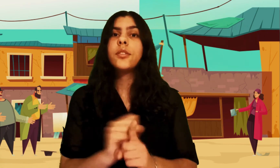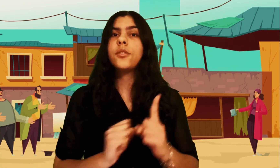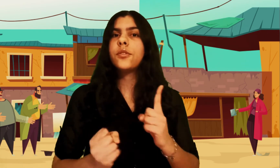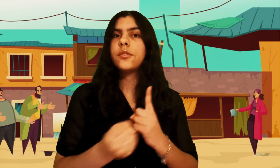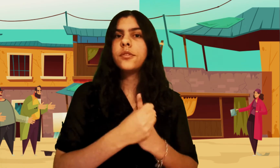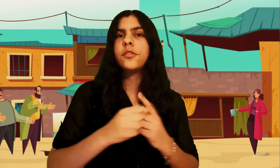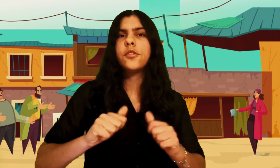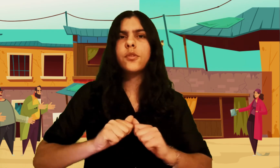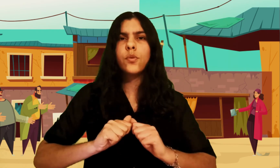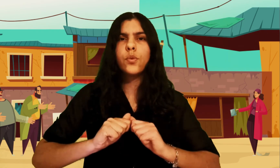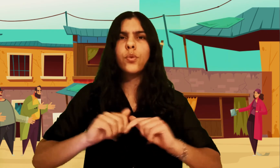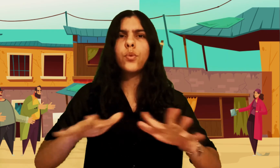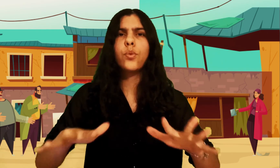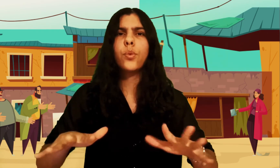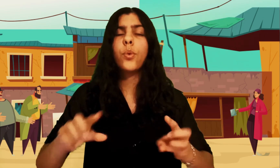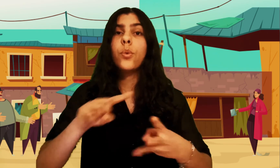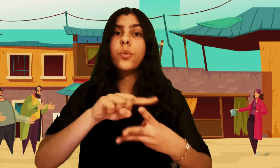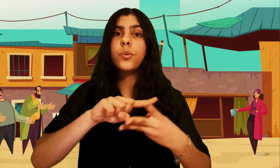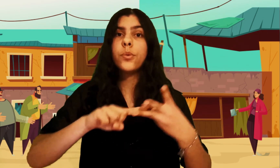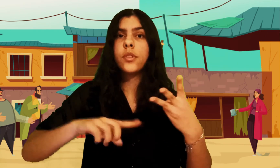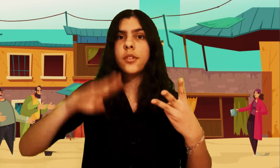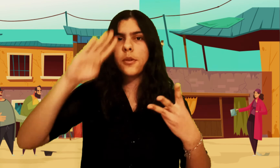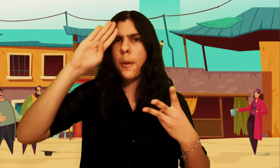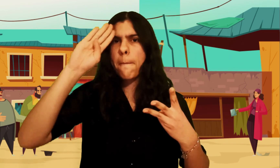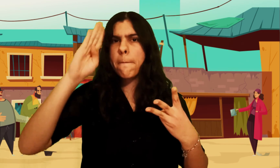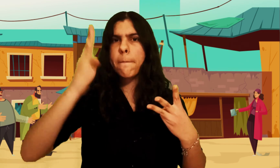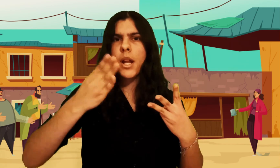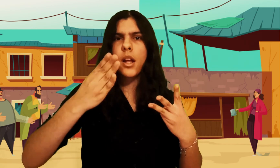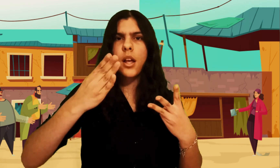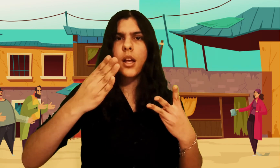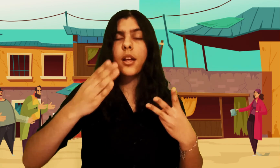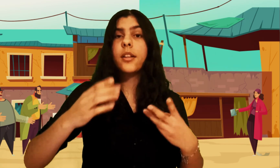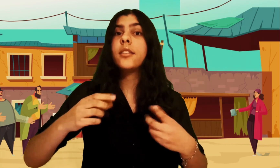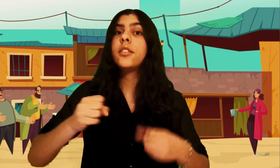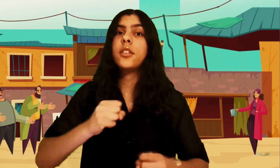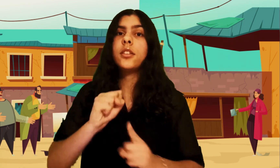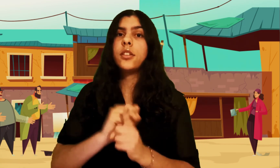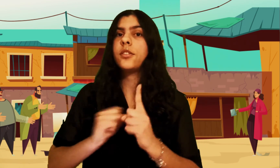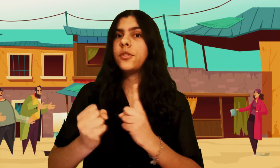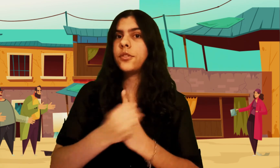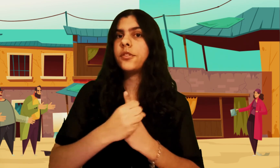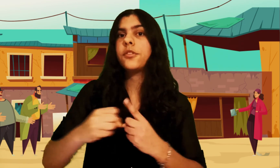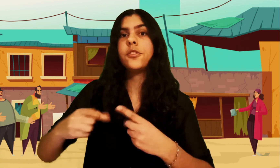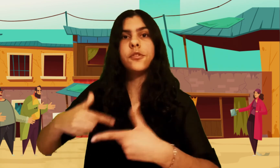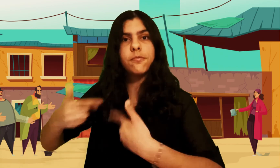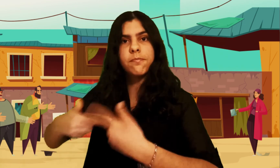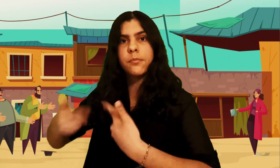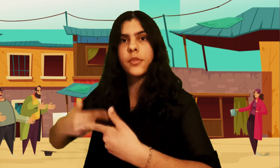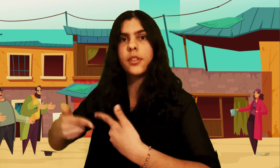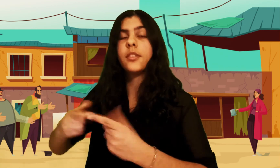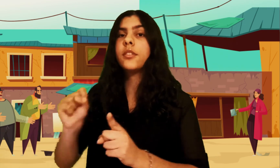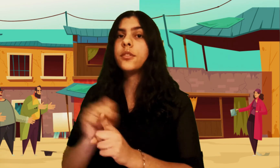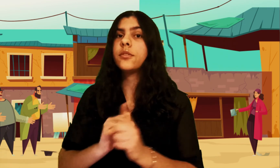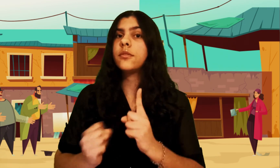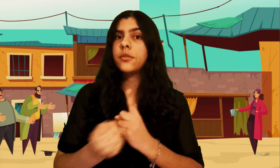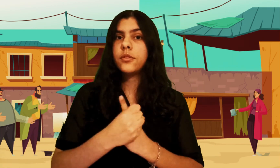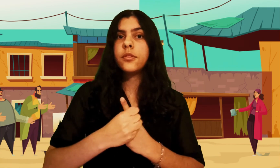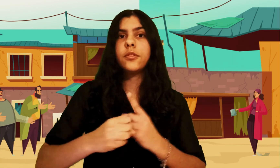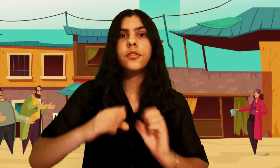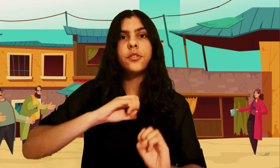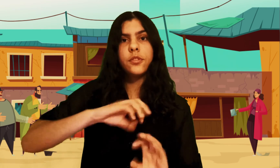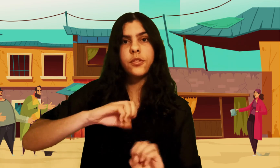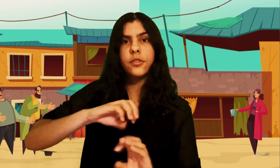A sociologia se ramificou em 3 principais. a sociologia do trabalho,